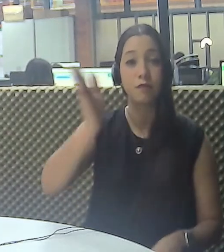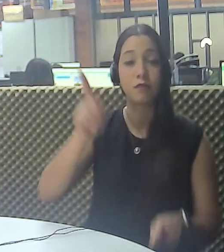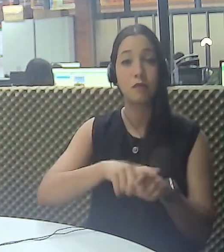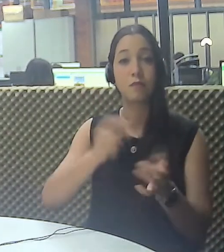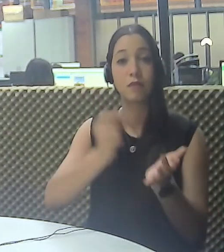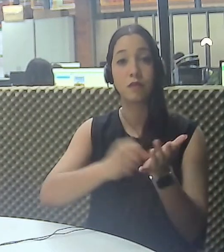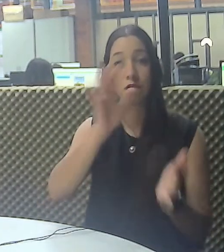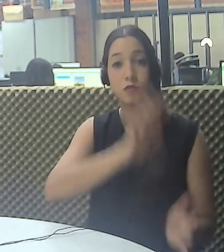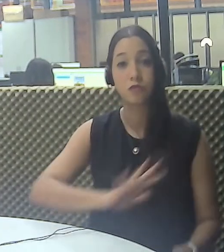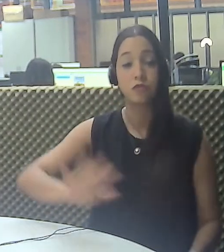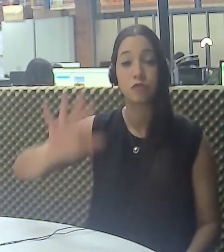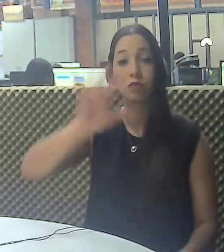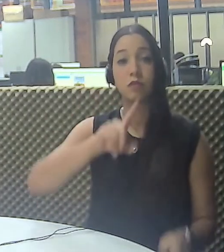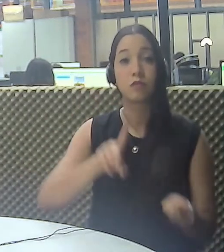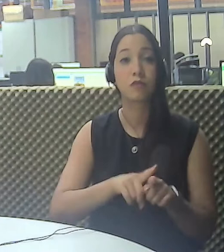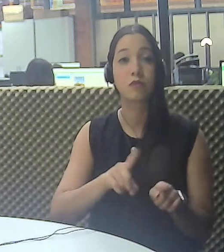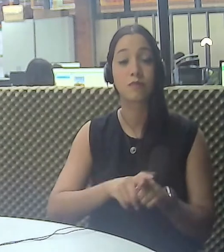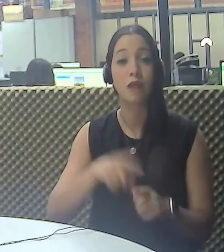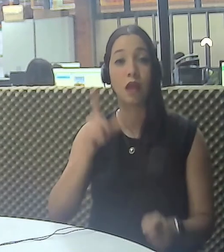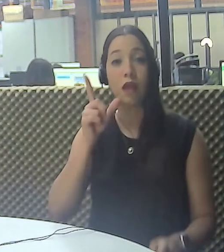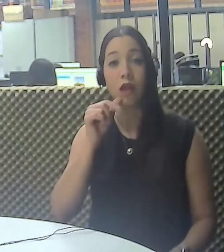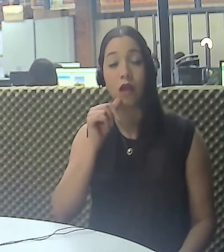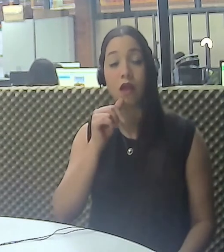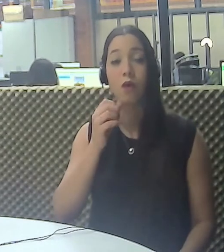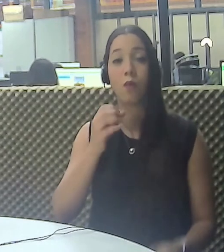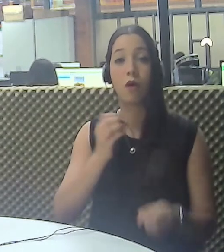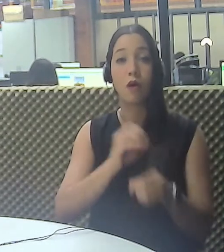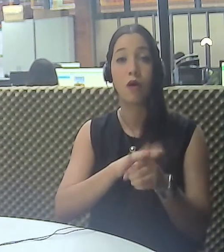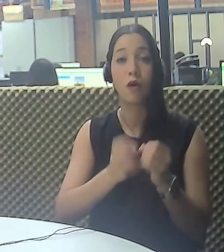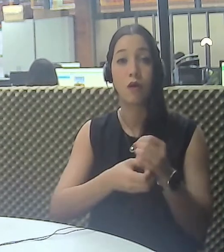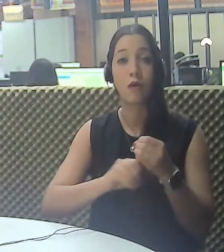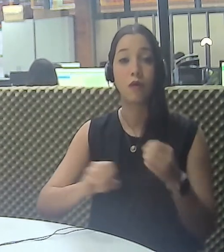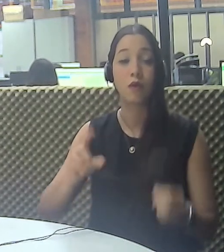geral e também tarifa de água e esgoto do DEMAI.